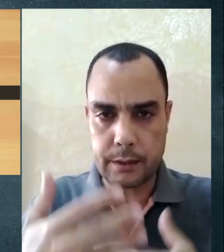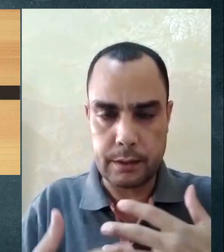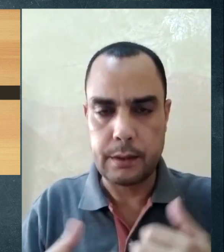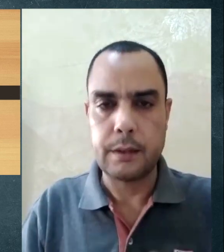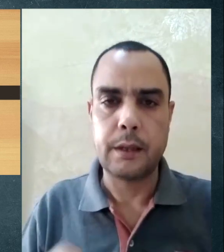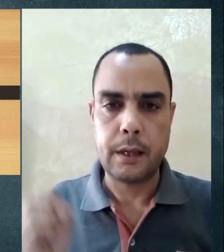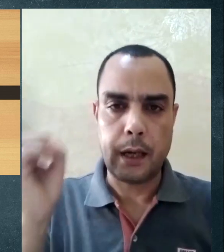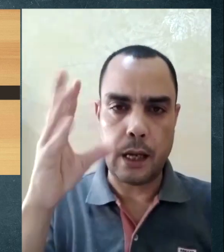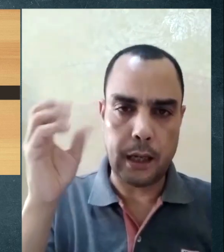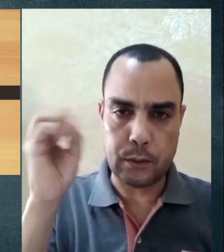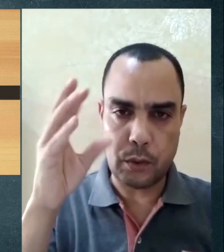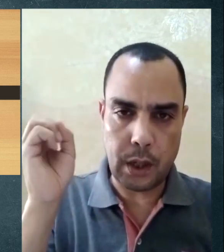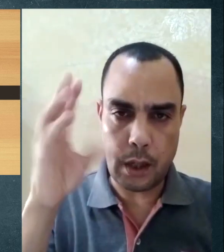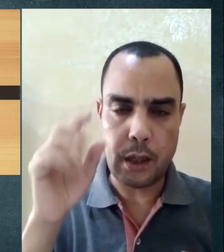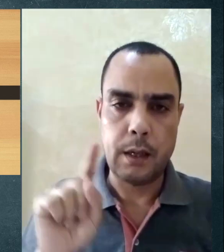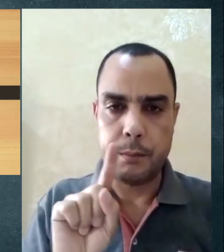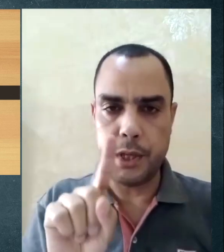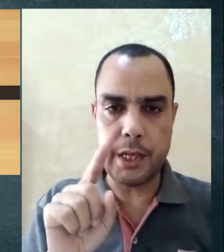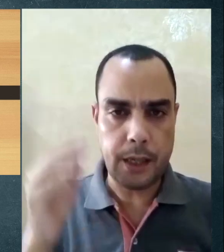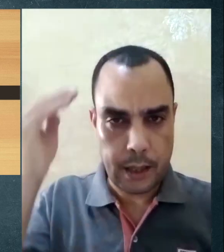حركة الأضواء